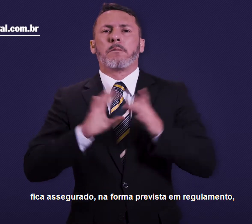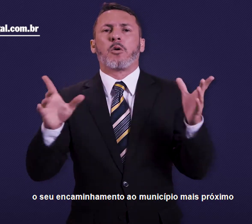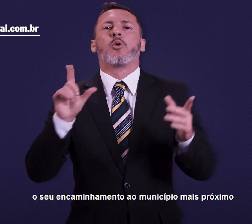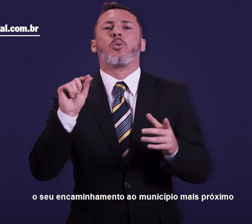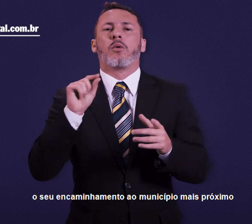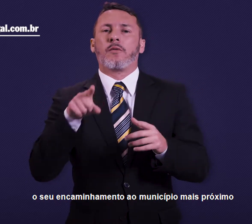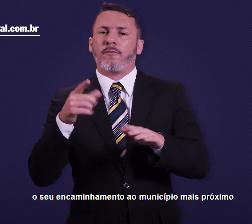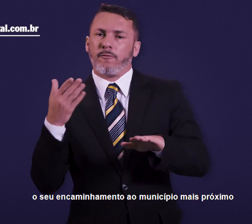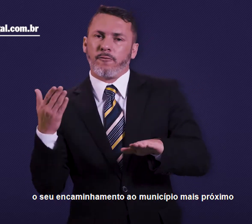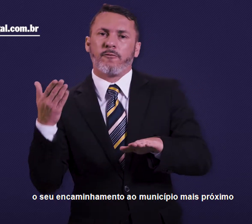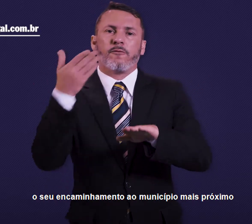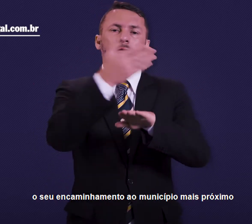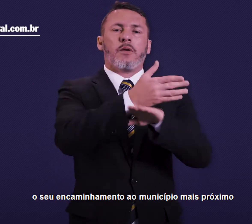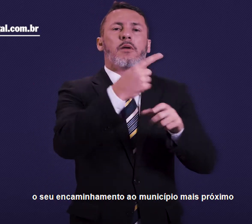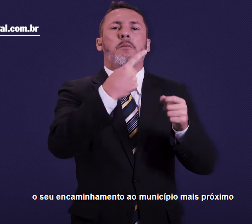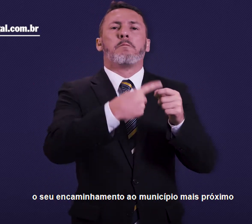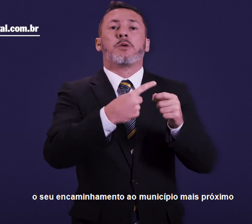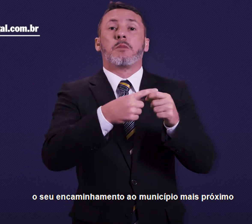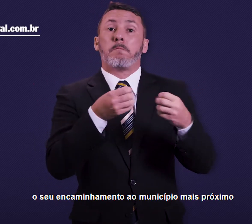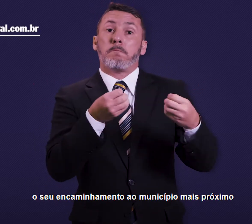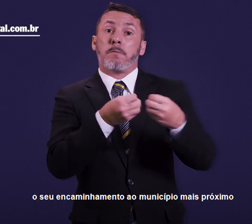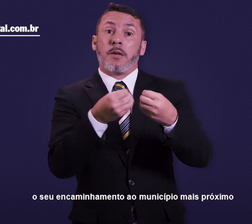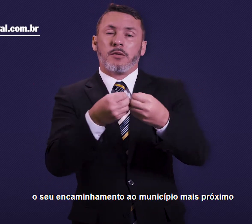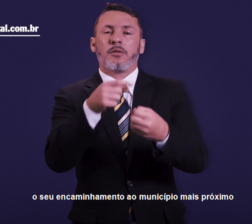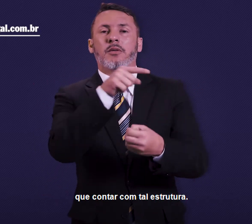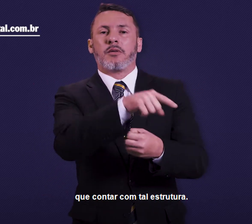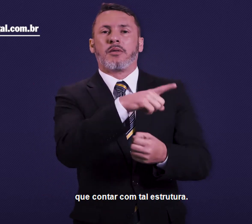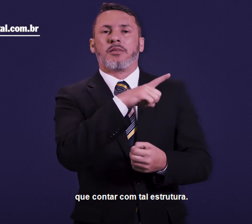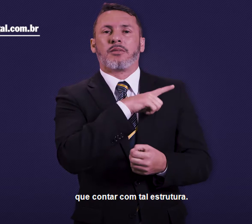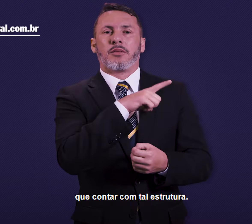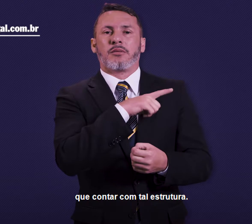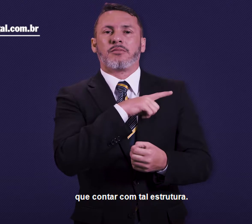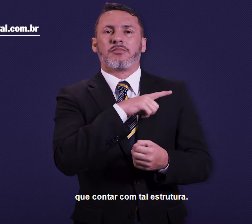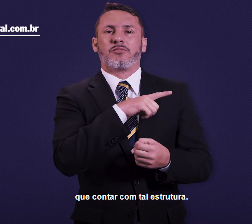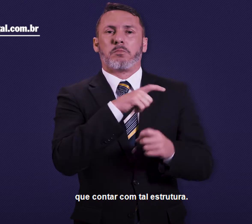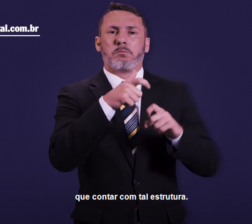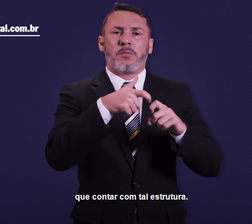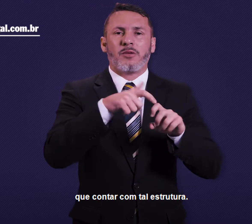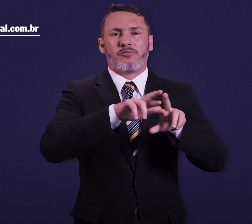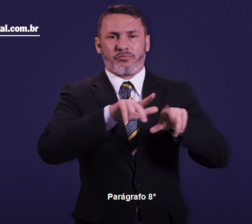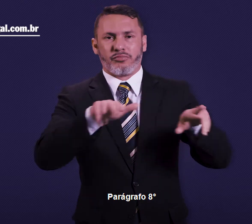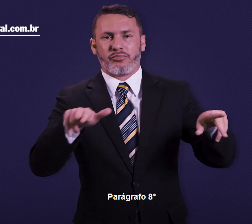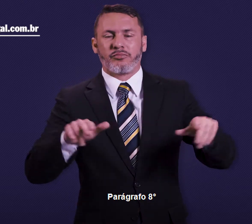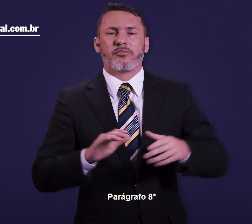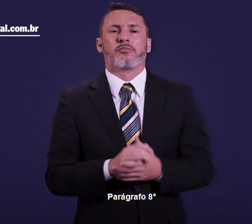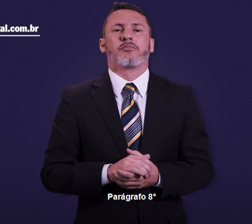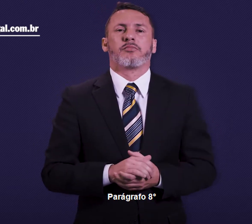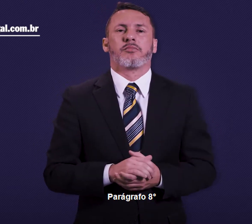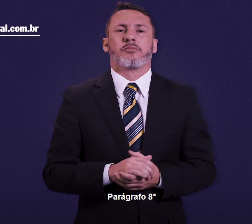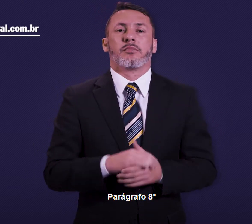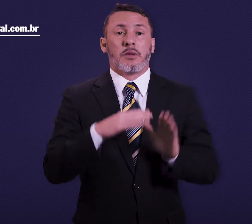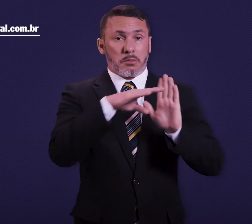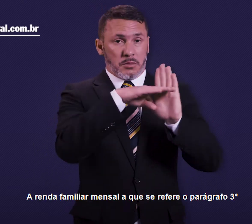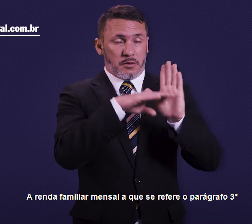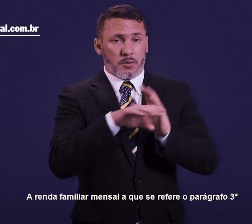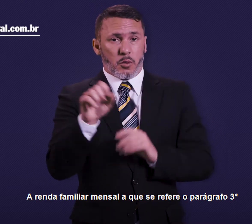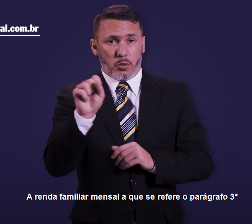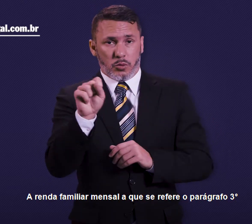o seu encaminhamento ao município mais próximo que contar com tal estrutura. Parágrafo 8º. A renda